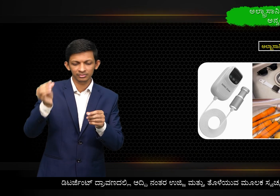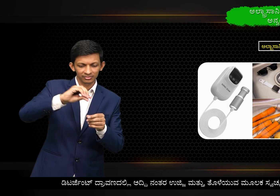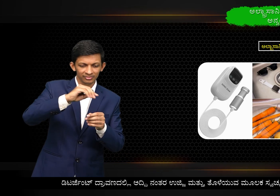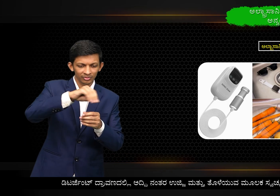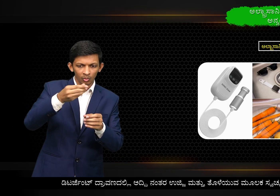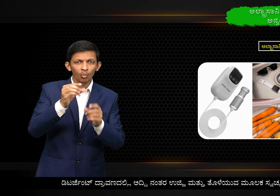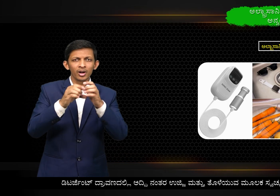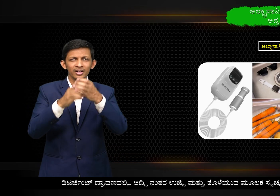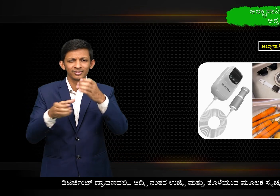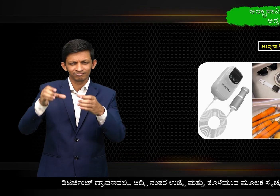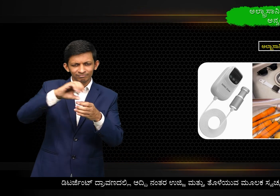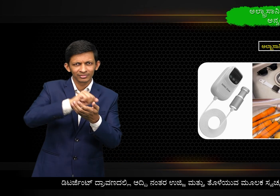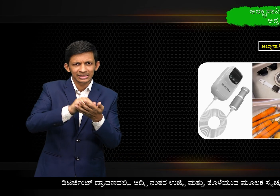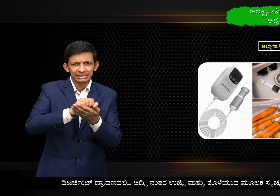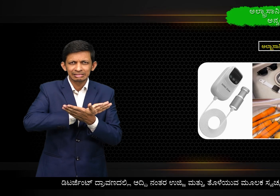ಸ್ವಚ್ಛಗೊಳಿಸುತ್ತೇವೆ.